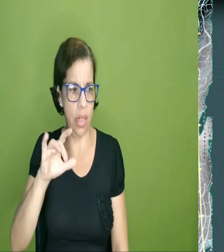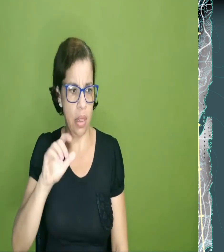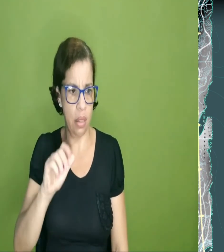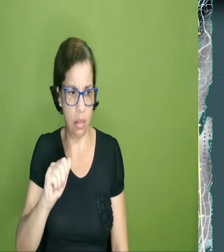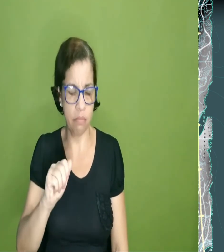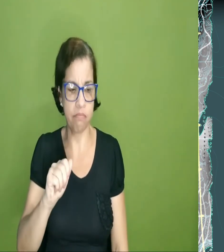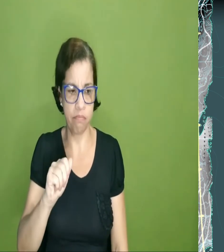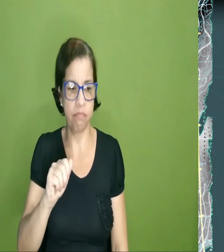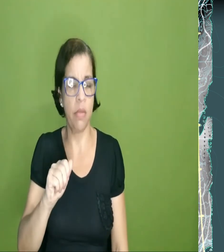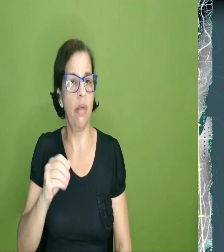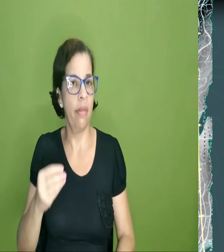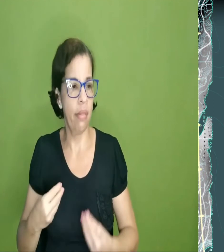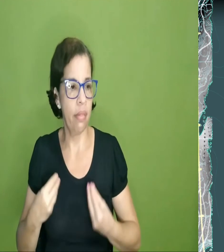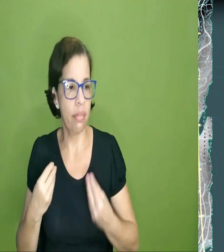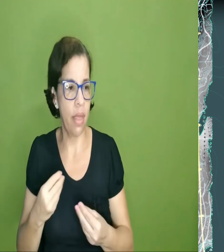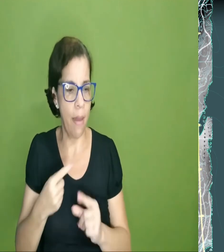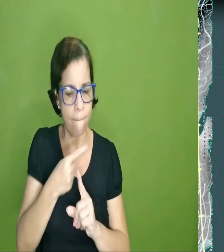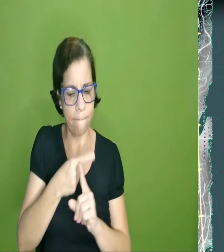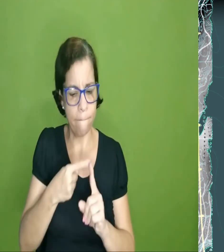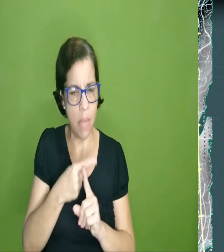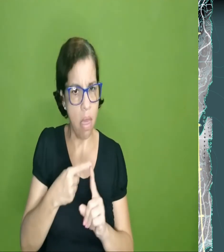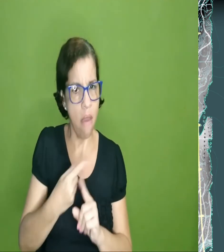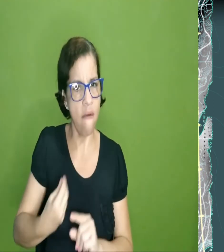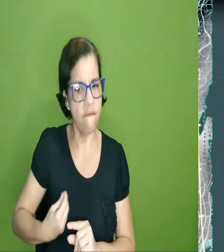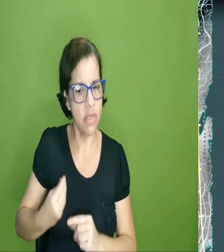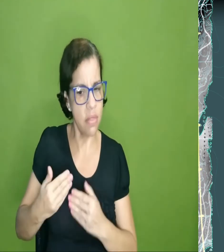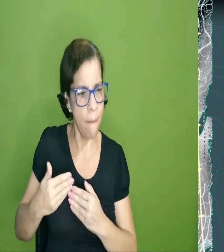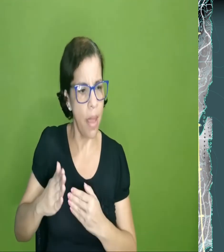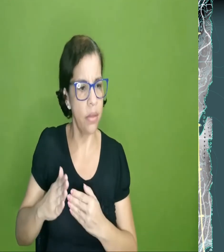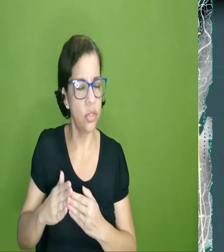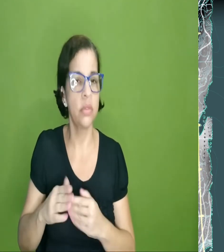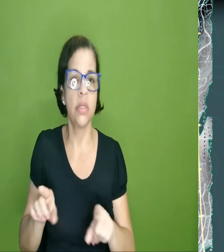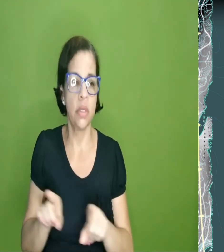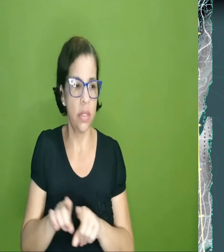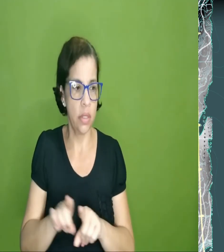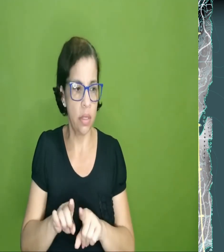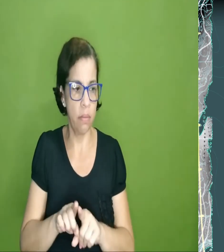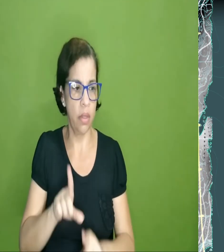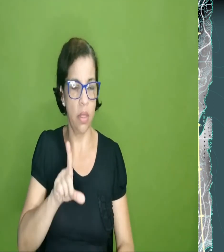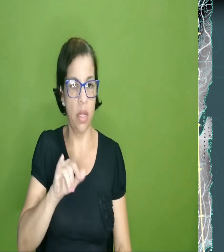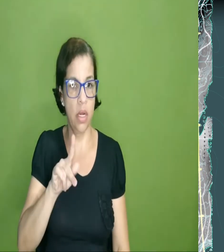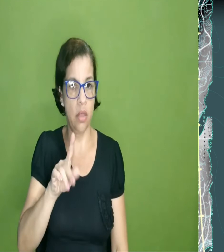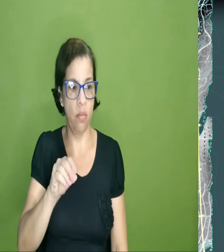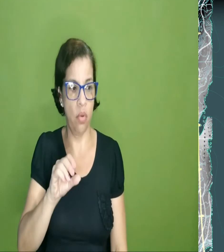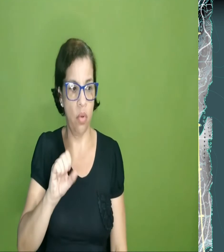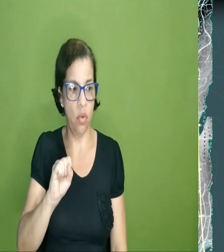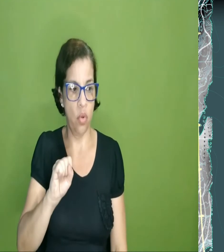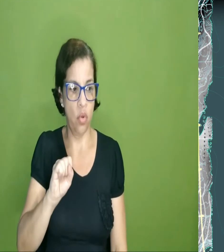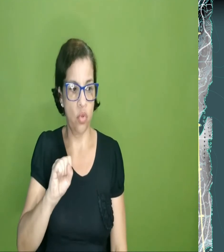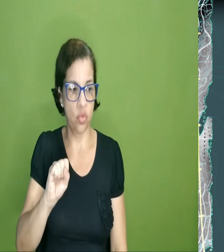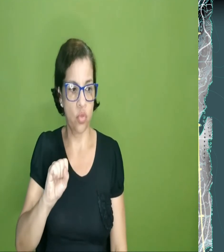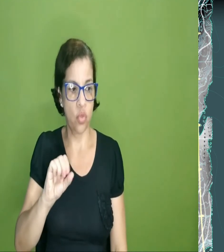catecol-ortometiltransferase. Isso lhes dá uma meia-vida mais longa e também são lipossolúveis, com grande capacidade